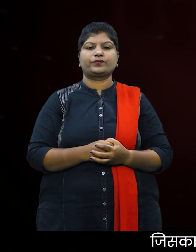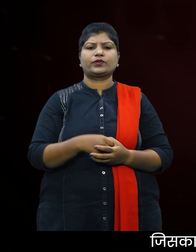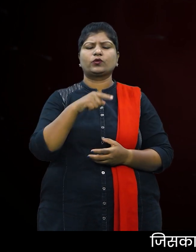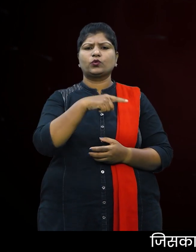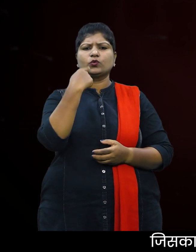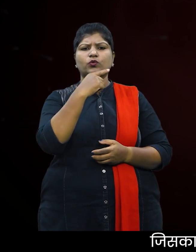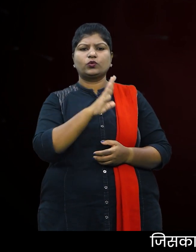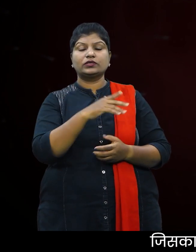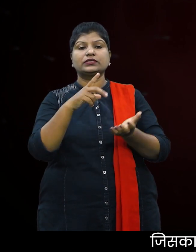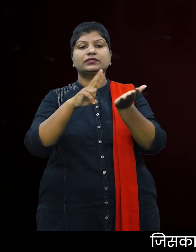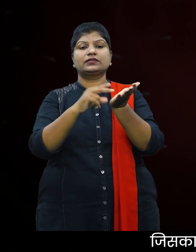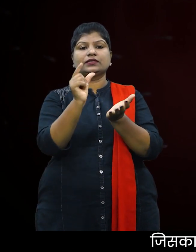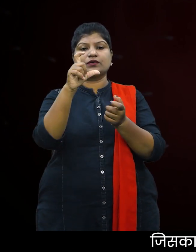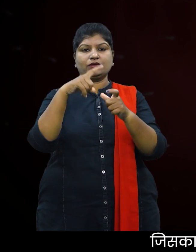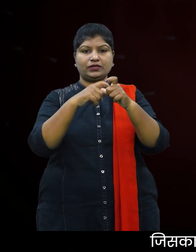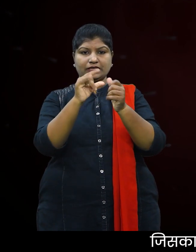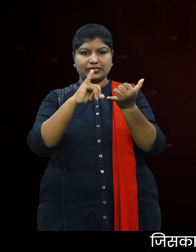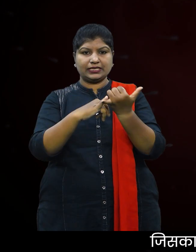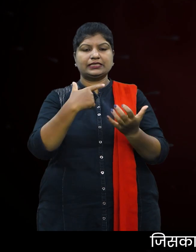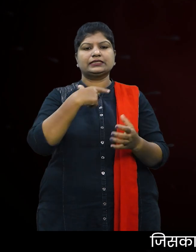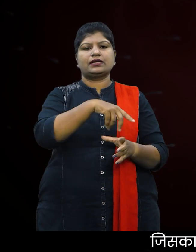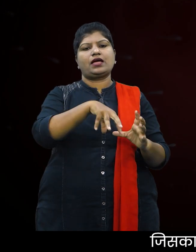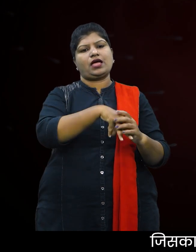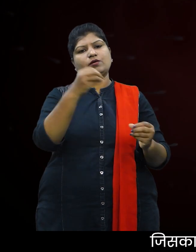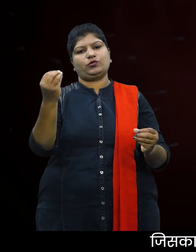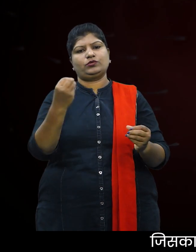जिसका न्यूक्लियस हटा दिया गया था।